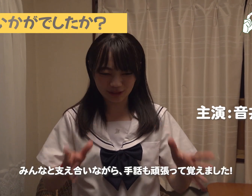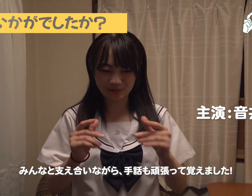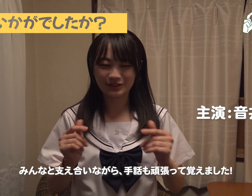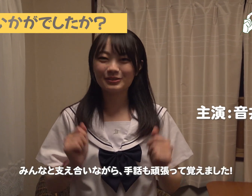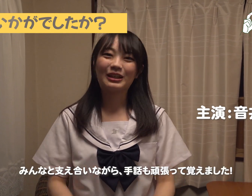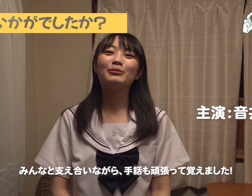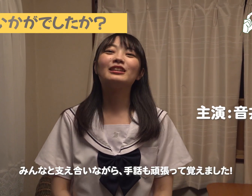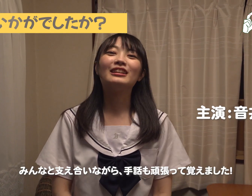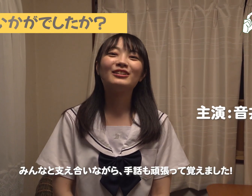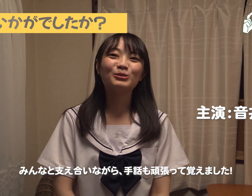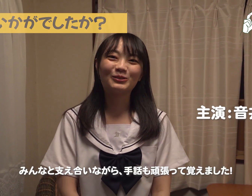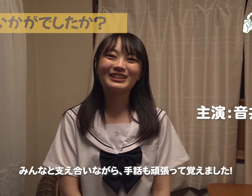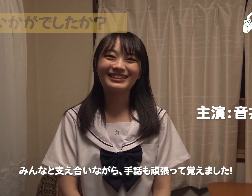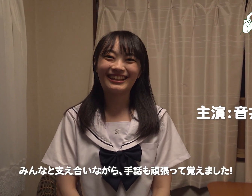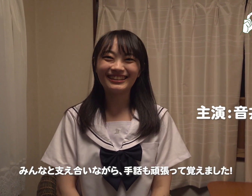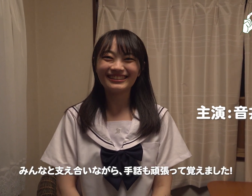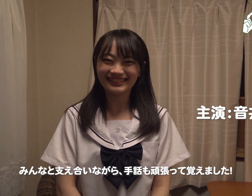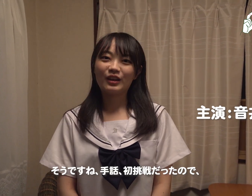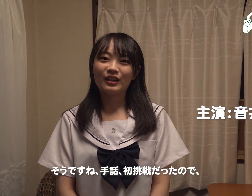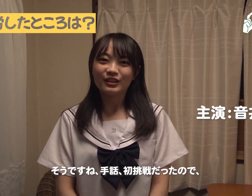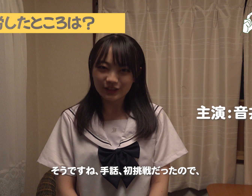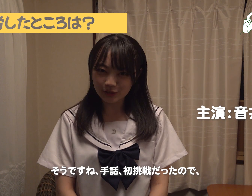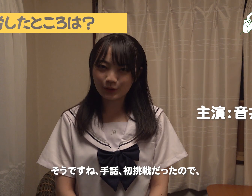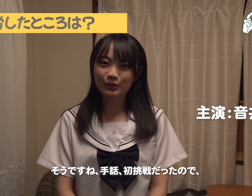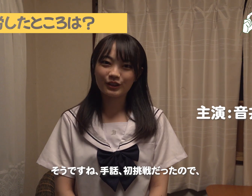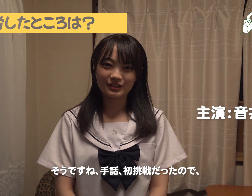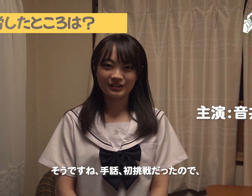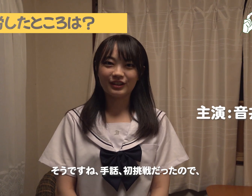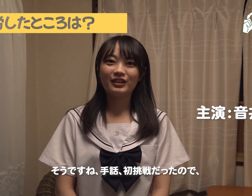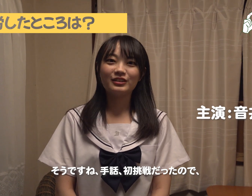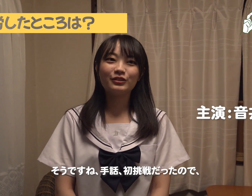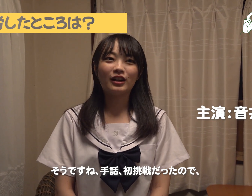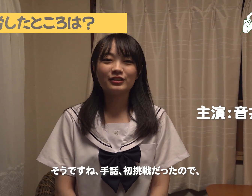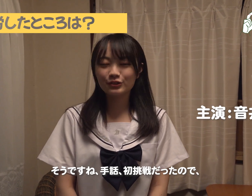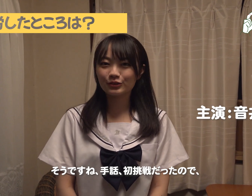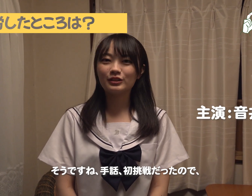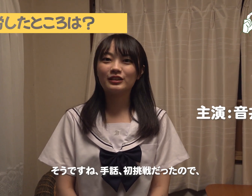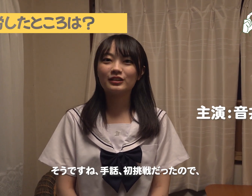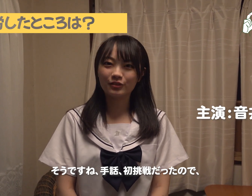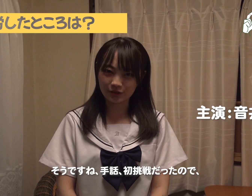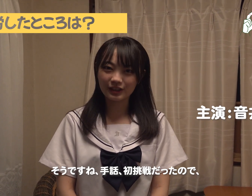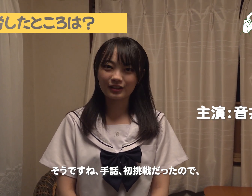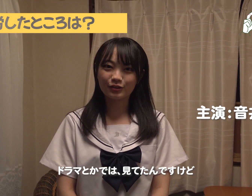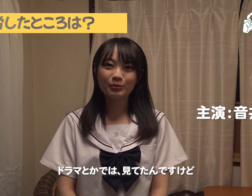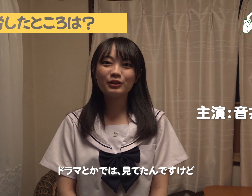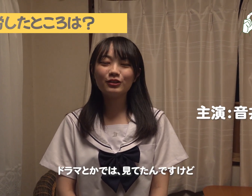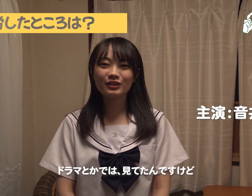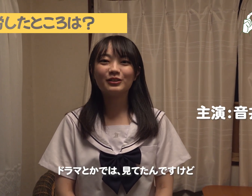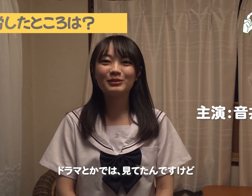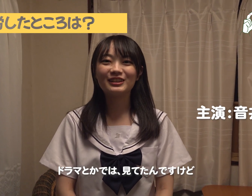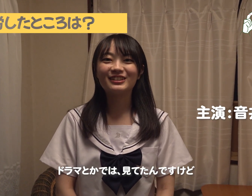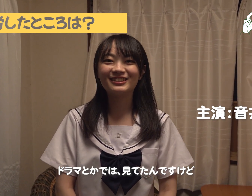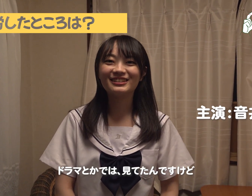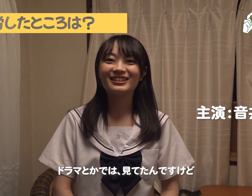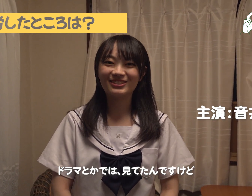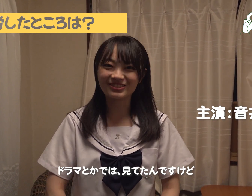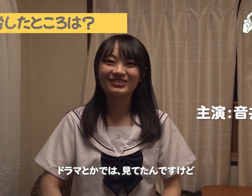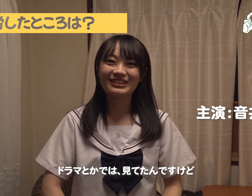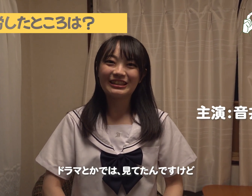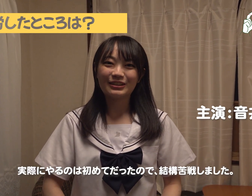も頑張って覚えました。そうですね、手話初挑戦だったので、ドラマとかでは見てたんですけど、ま